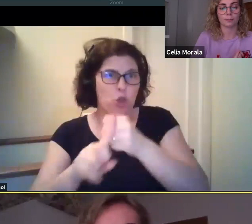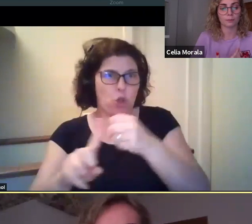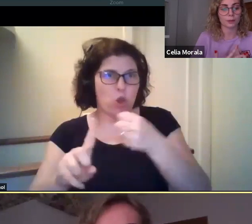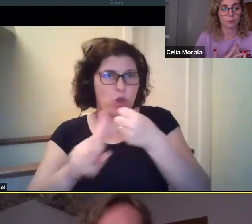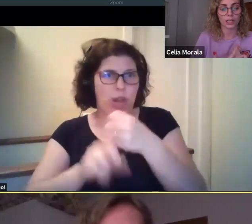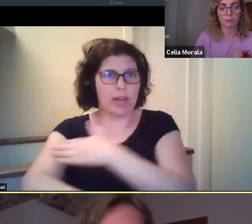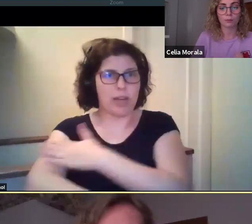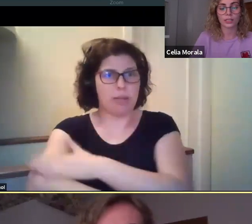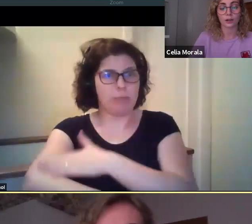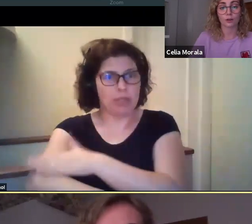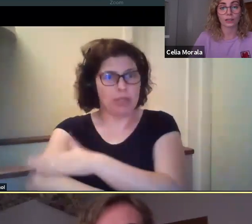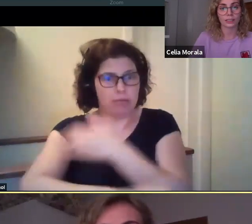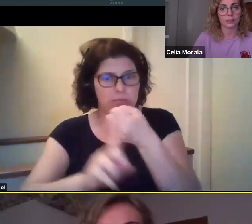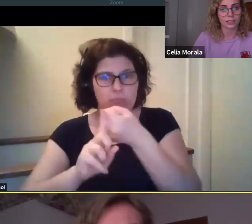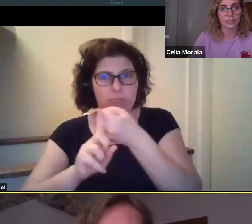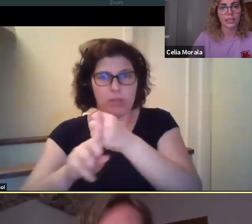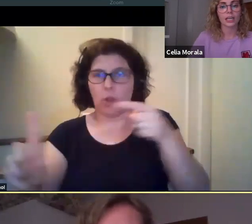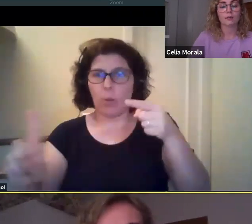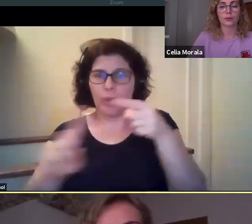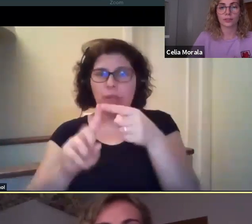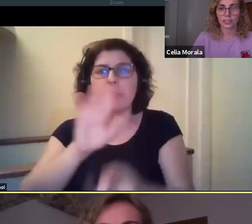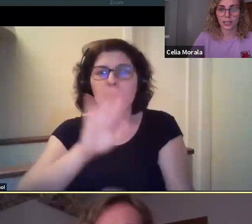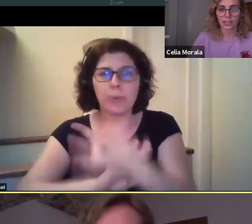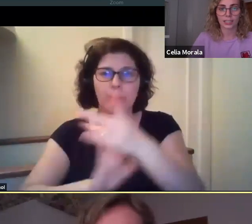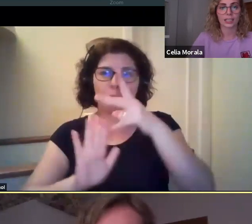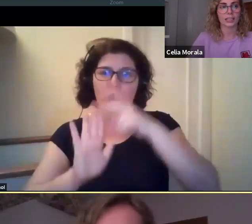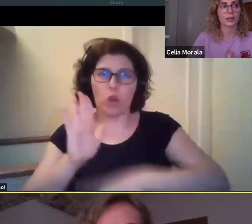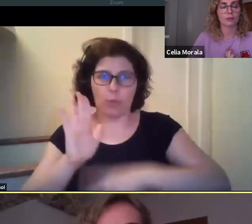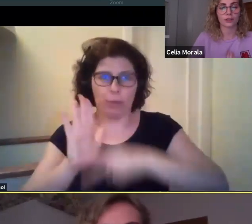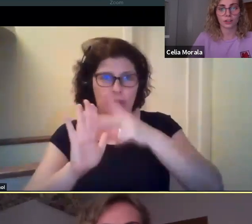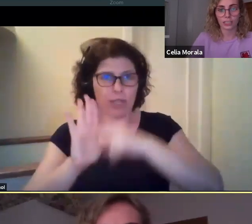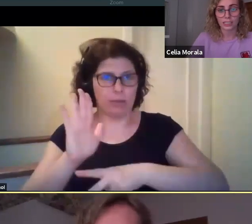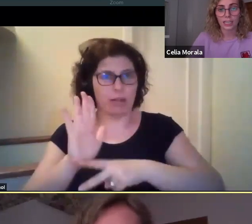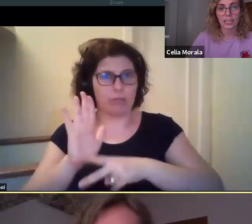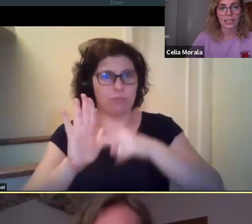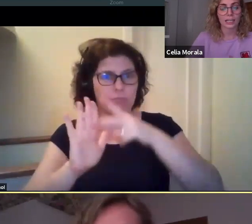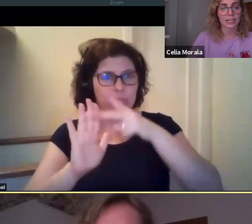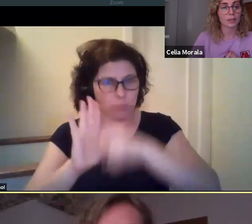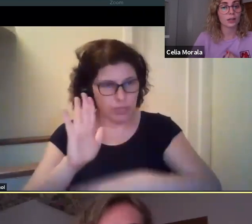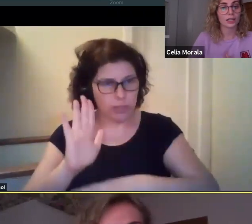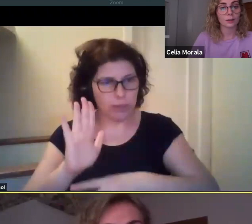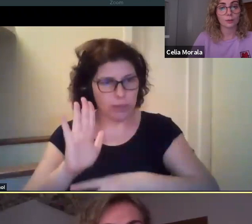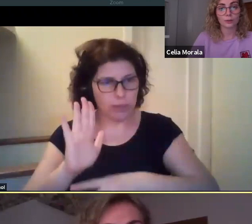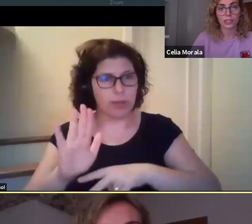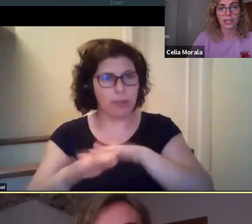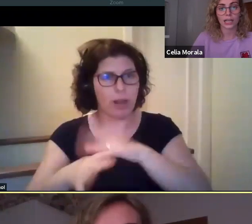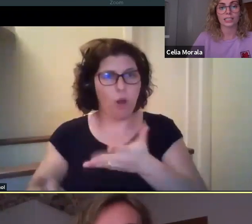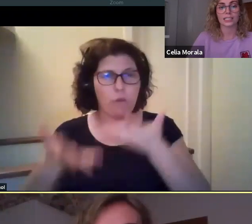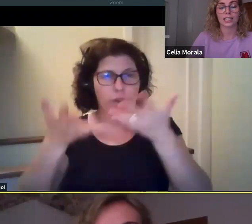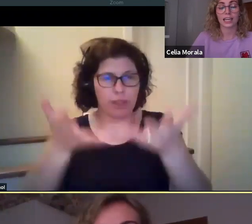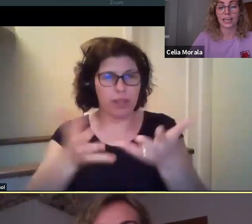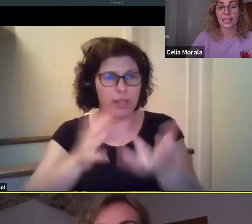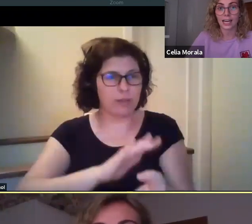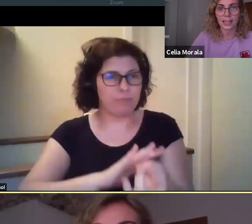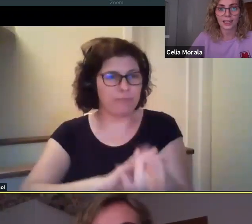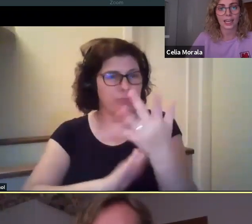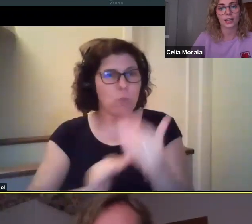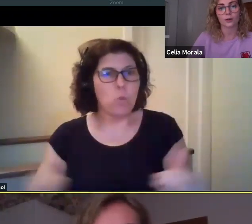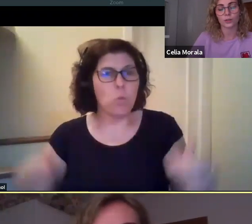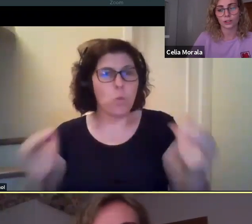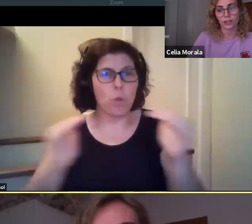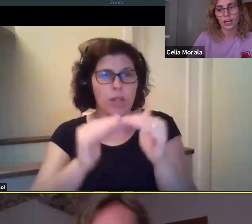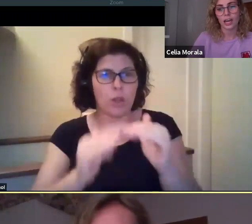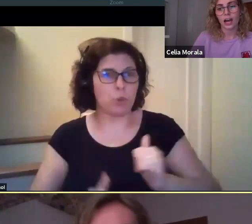se puedan impulsar normativas que protejan, que den opciones, que generen igualdad de oportunidades, equidad